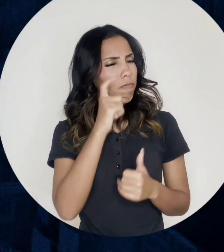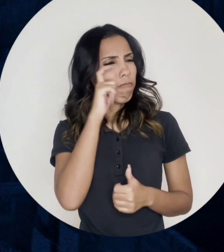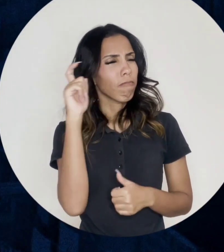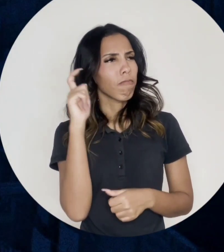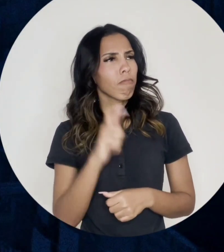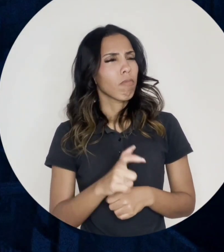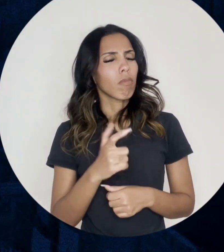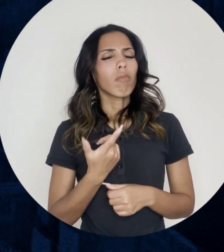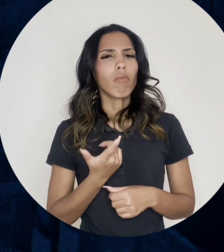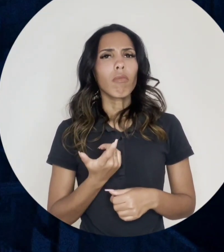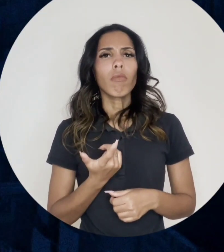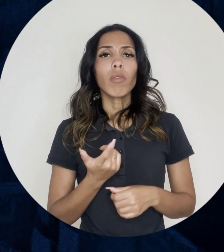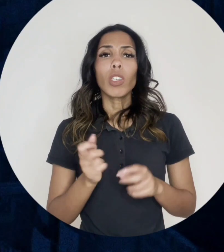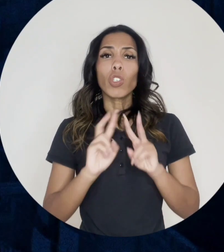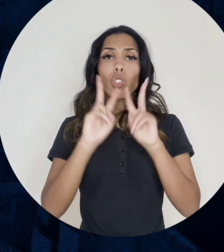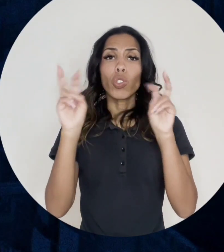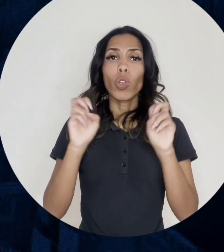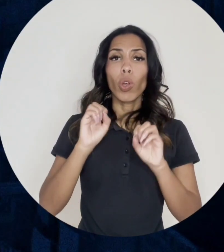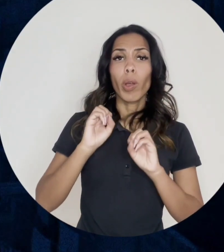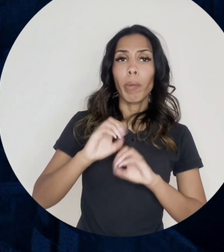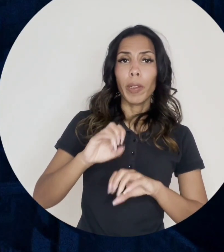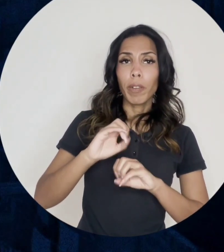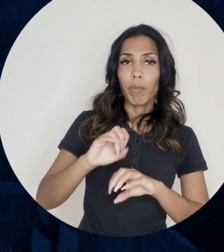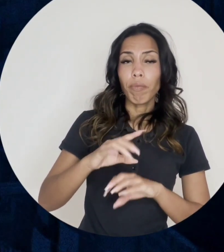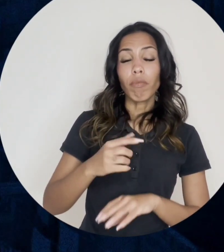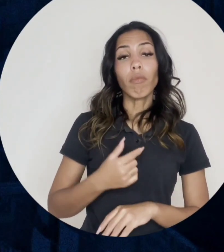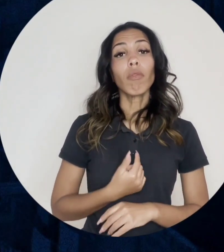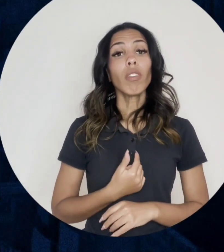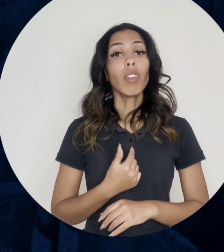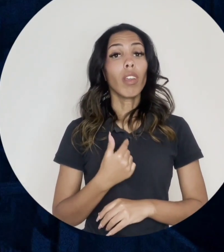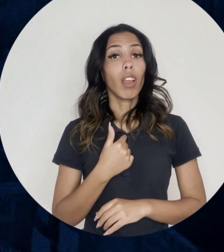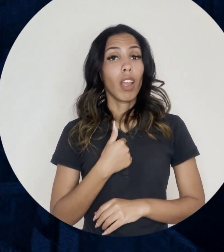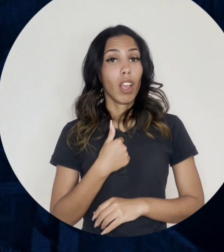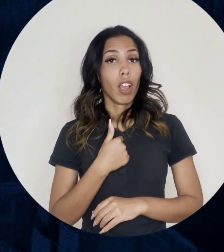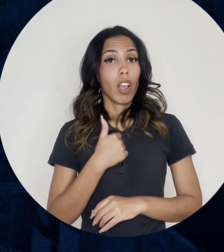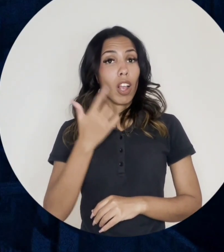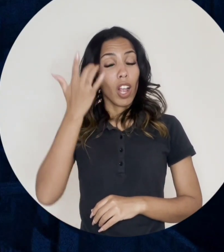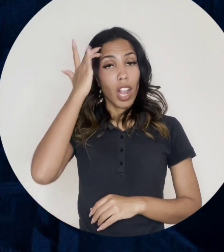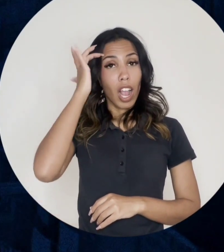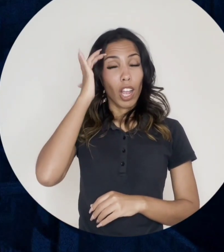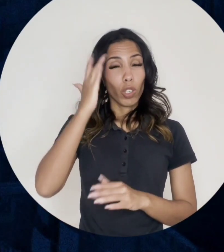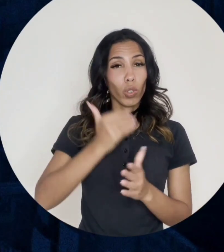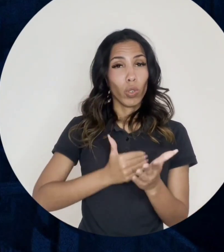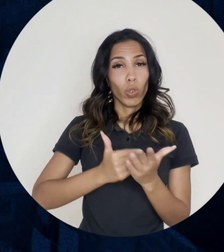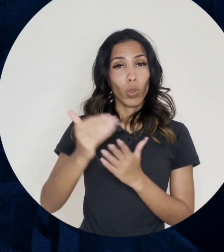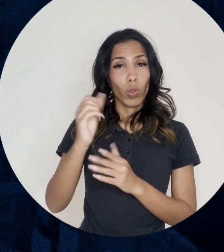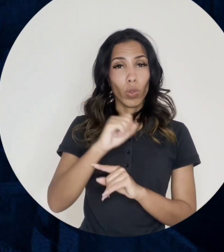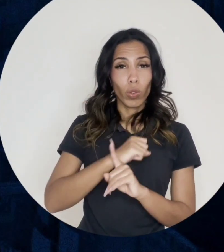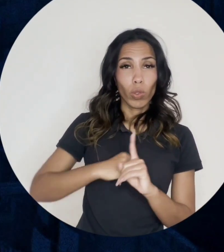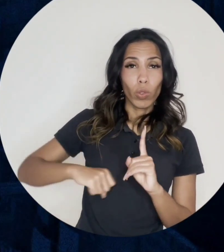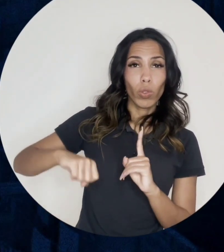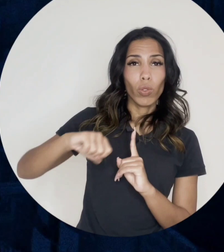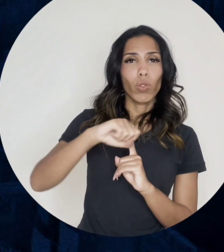relacionando com a questão da educação. Olha, eu acho que começou meu lado social foi